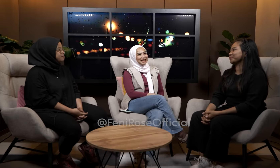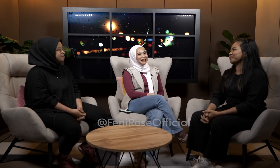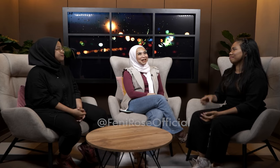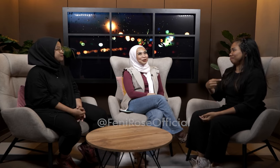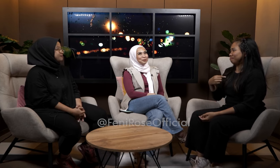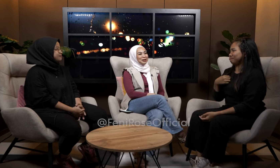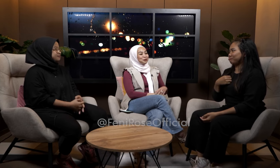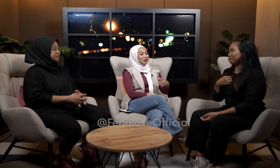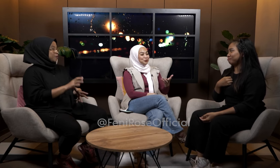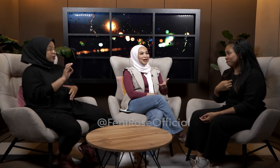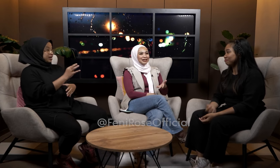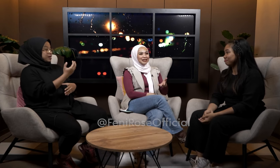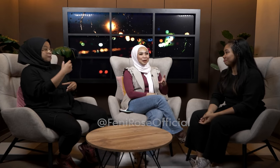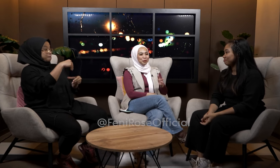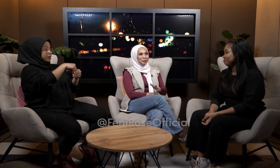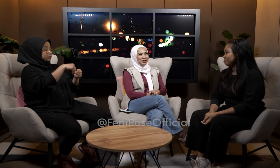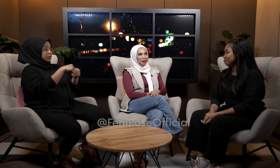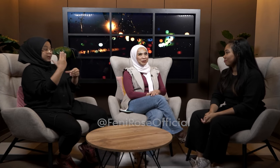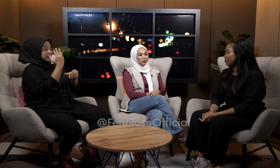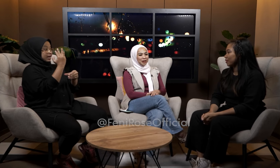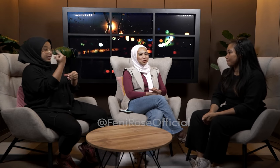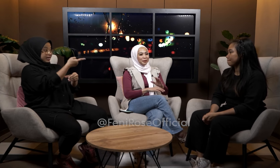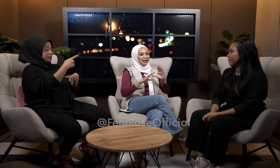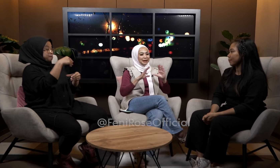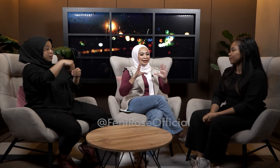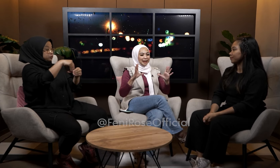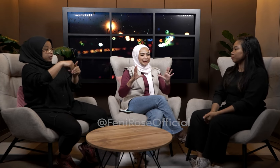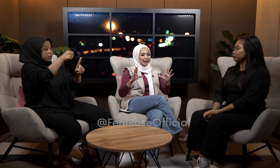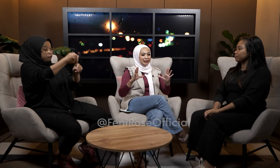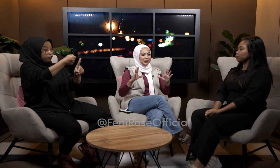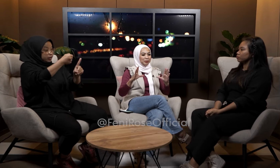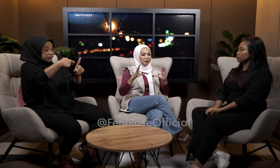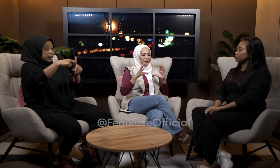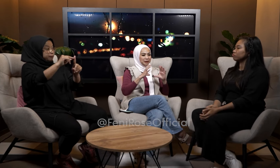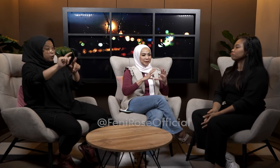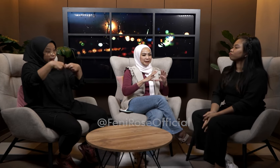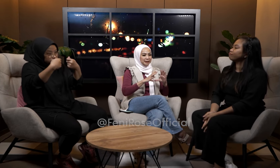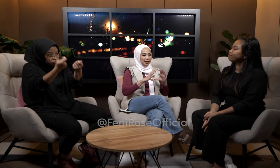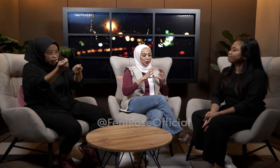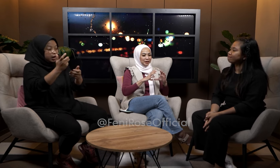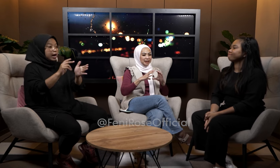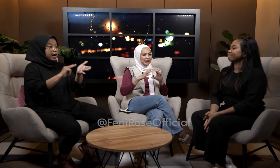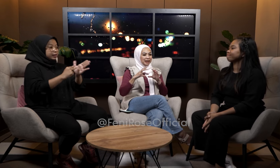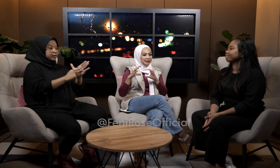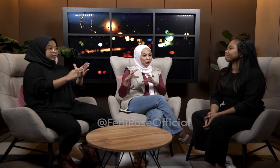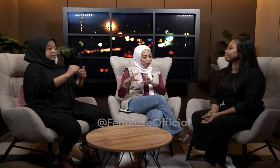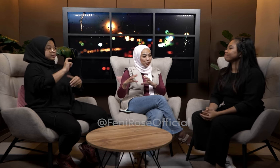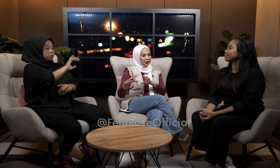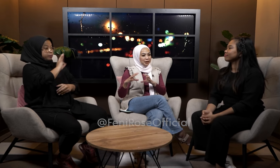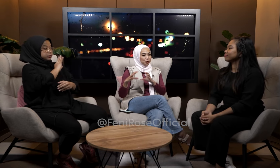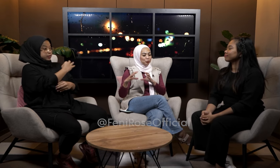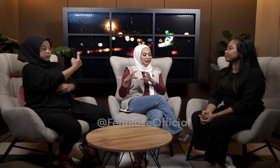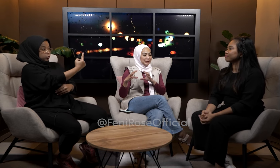ini kalau masukan juga kan tadi kamu memberikan masukan supaya tayangannya tadi bahwa masing-masing calon presiden ada satu juru bahasa